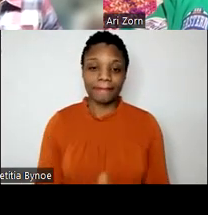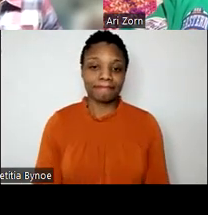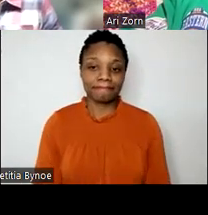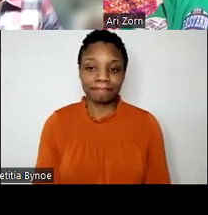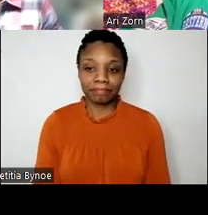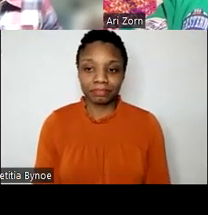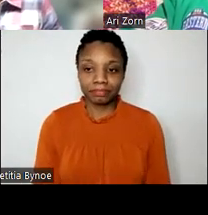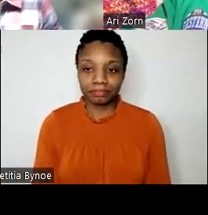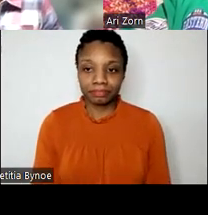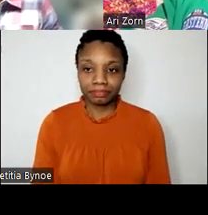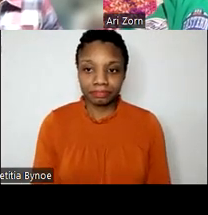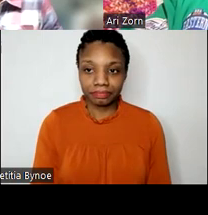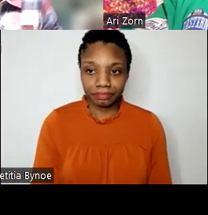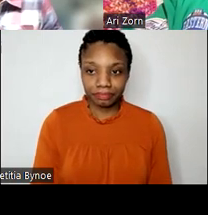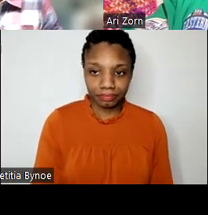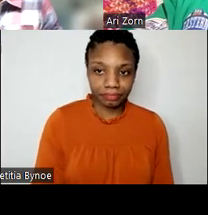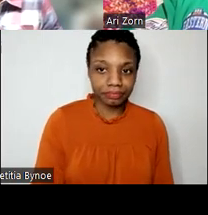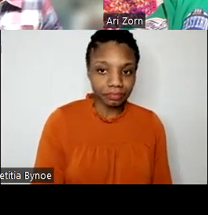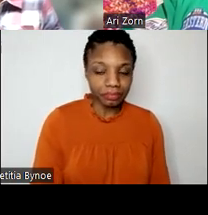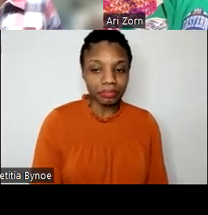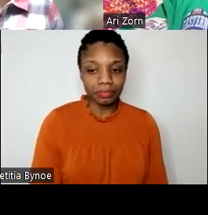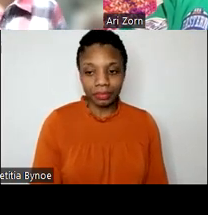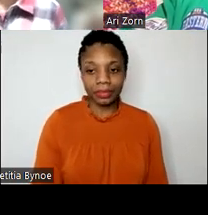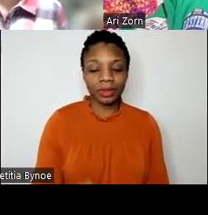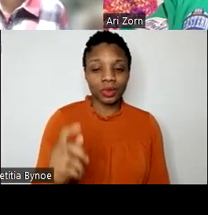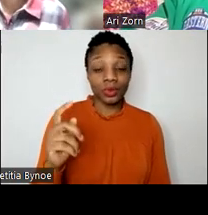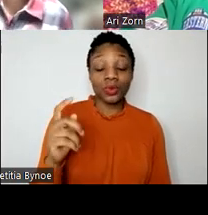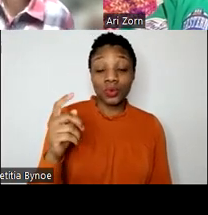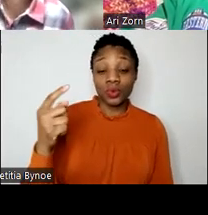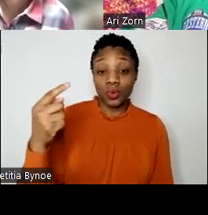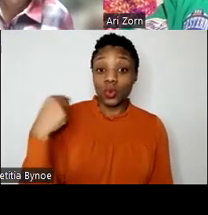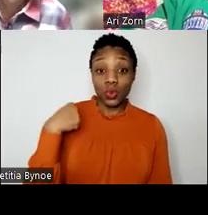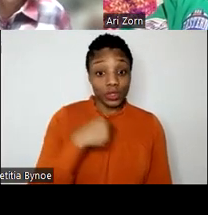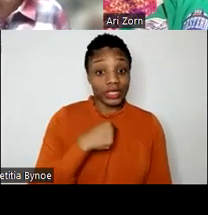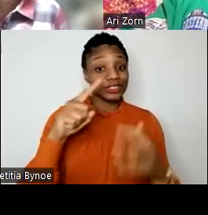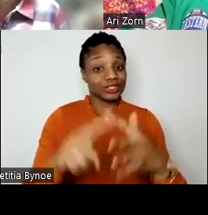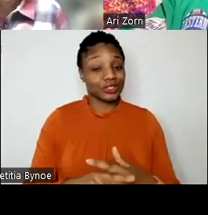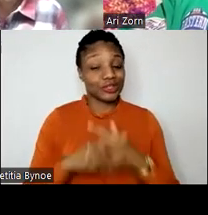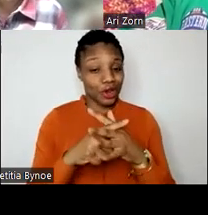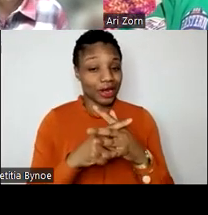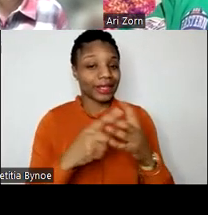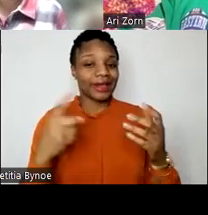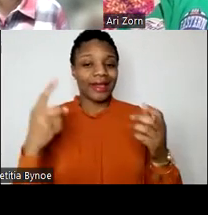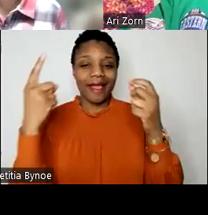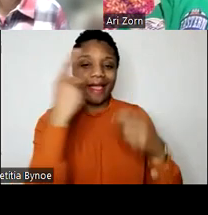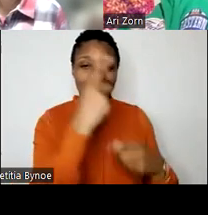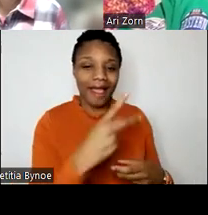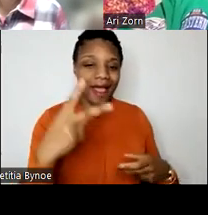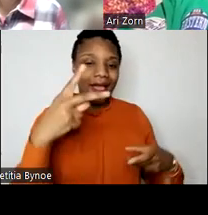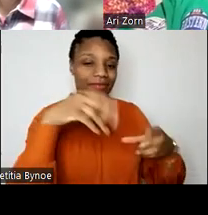no hay preguntas en el q&a desde que comenzamos a hacer estas